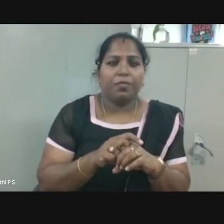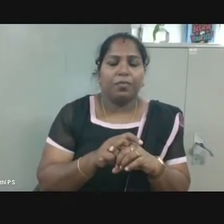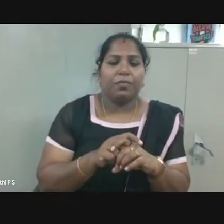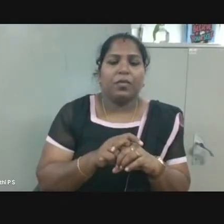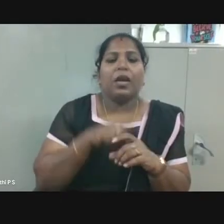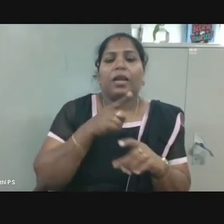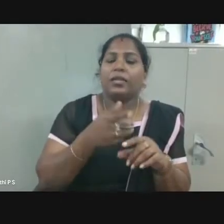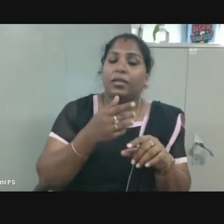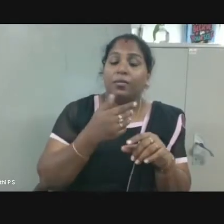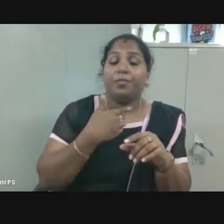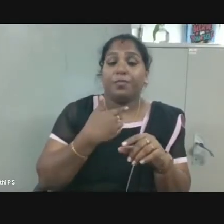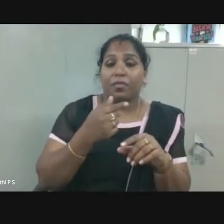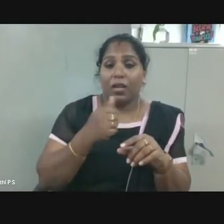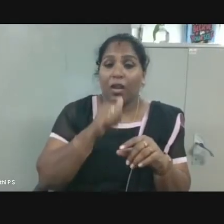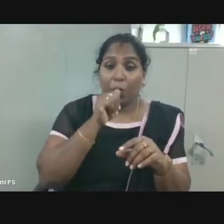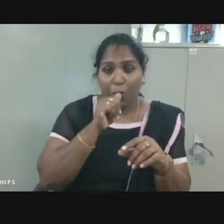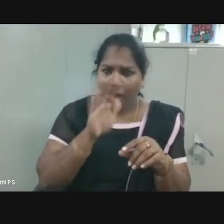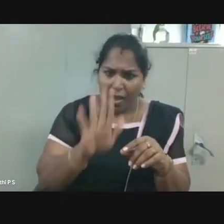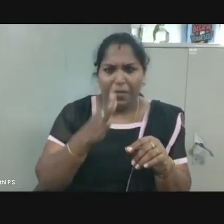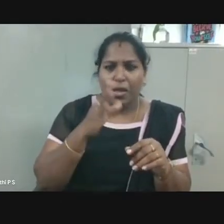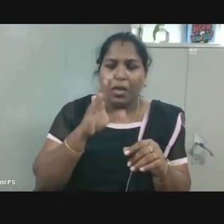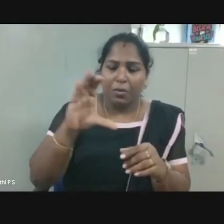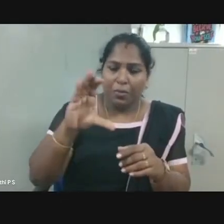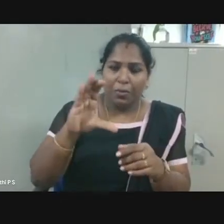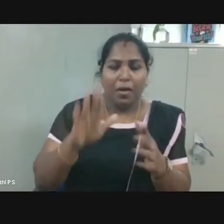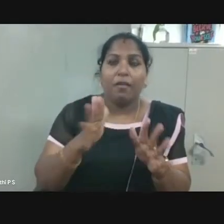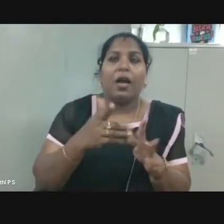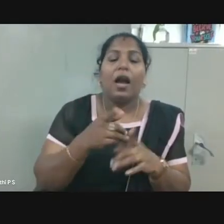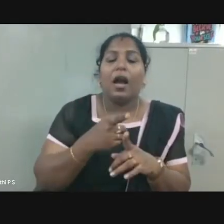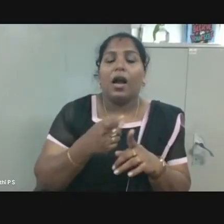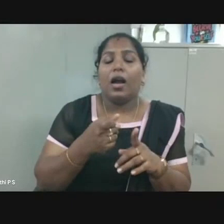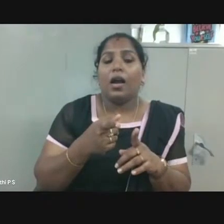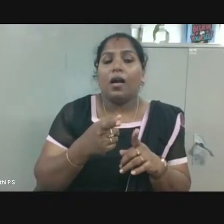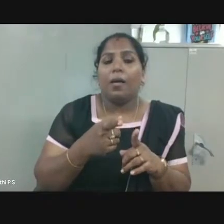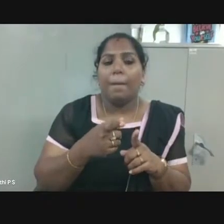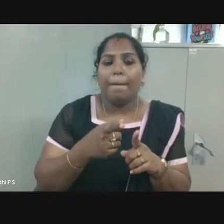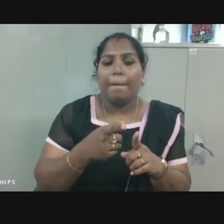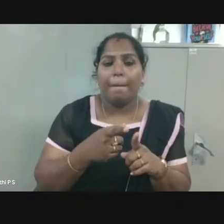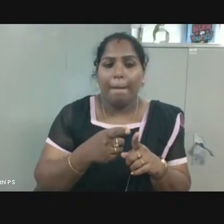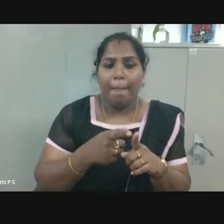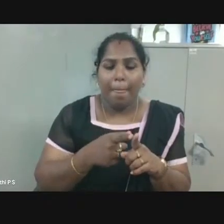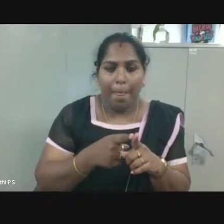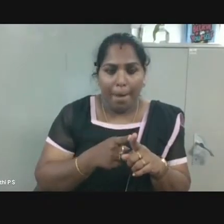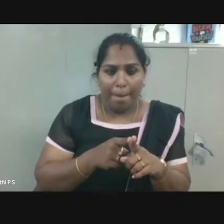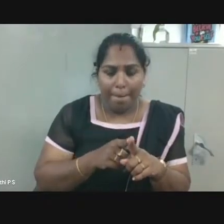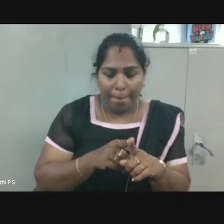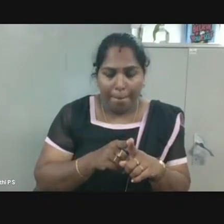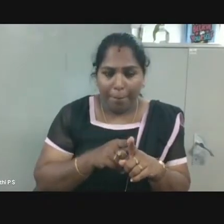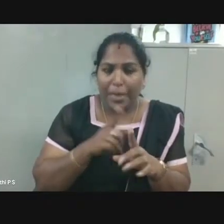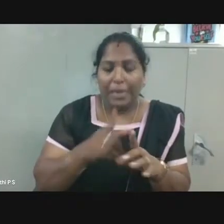കിട്ടുന്നുണ്ട്. പക്ഷെ ഇത് ആ രോഗത്തിന്റെ സ്പീഡ് കുറയ്ക്കുന്നു, നടക്കുന്ന കാലം കുറച്ചുകൂടെ കൂടുതൽ കൂട്ടുന്നു. അല്ലാതെ മറ്റേ ജീൻ തെറാപ്പി ഒരു